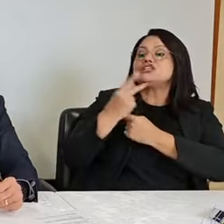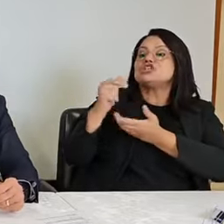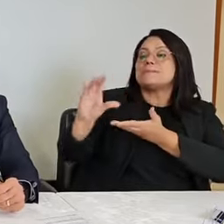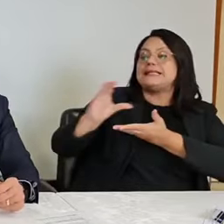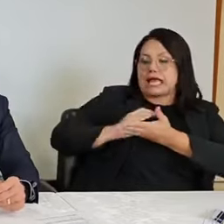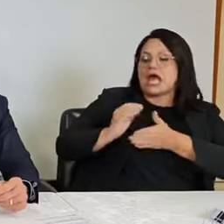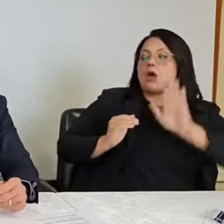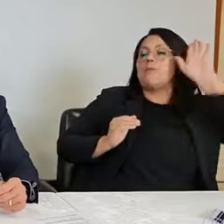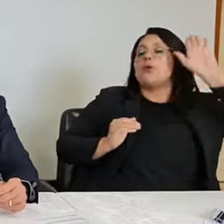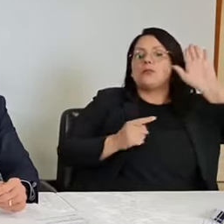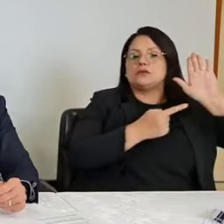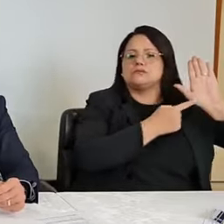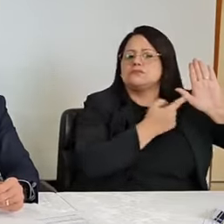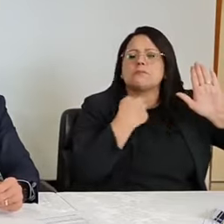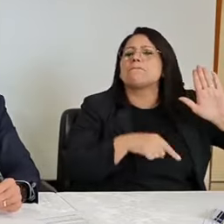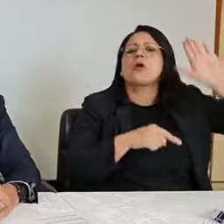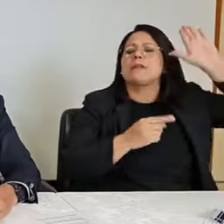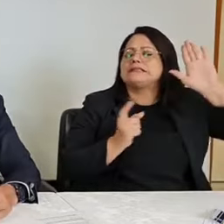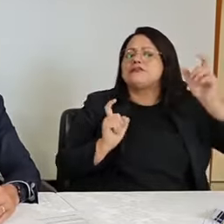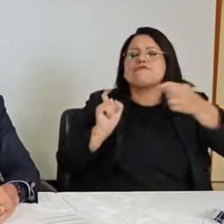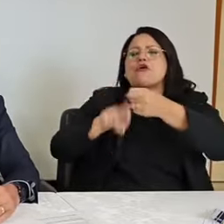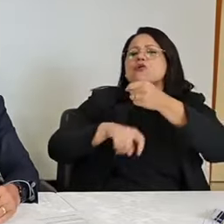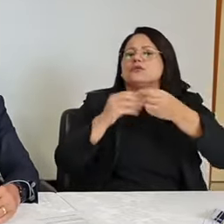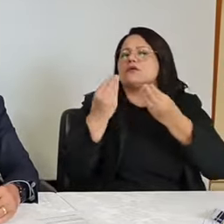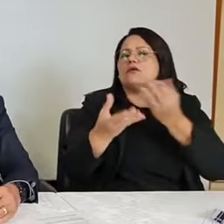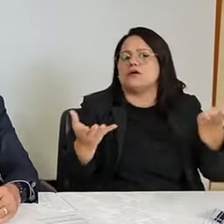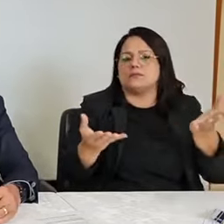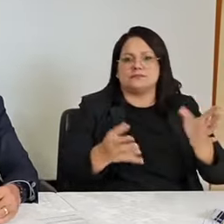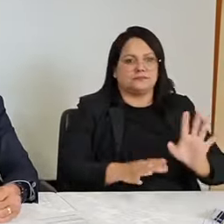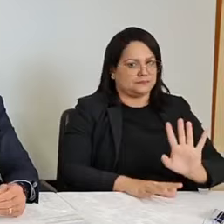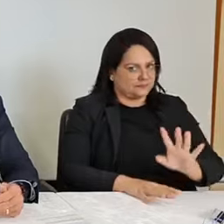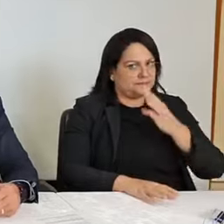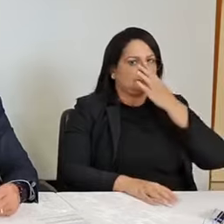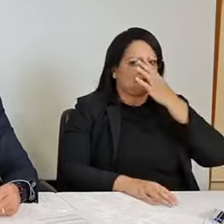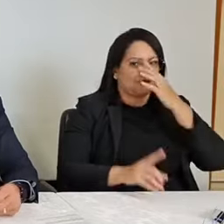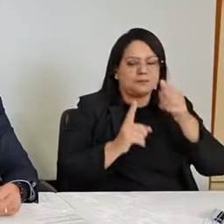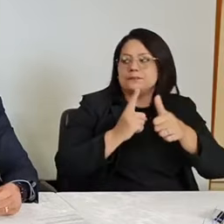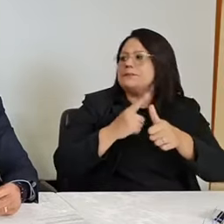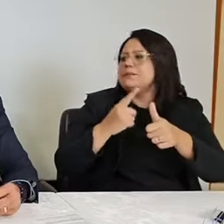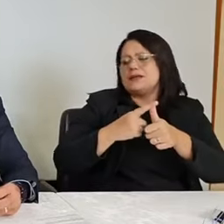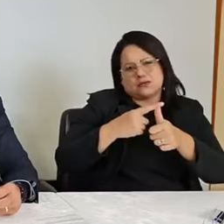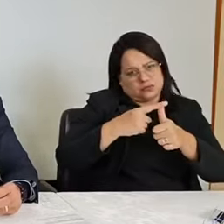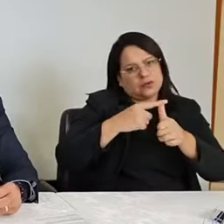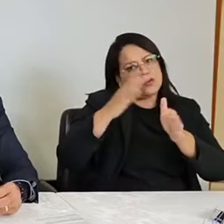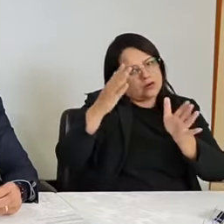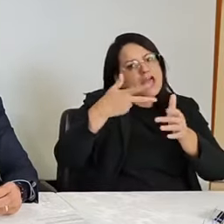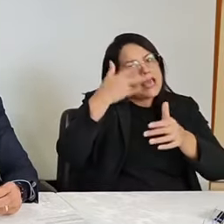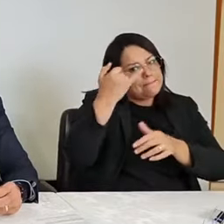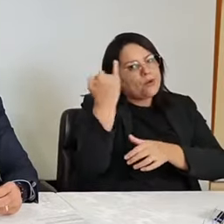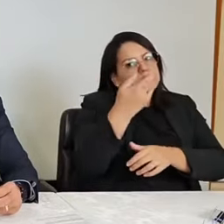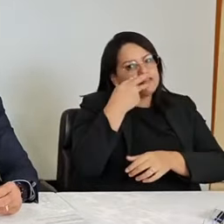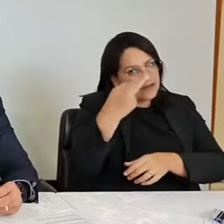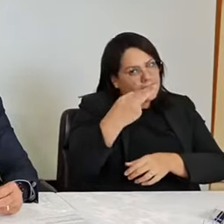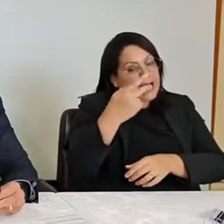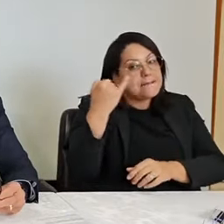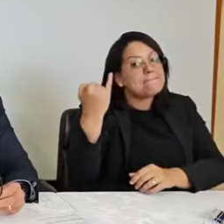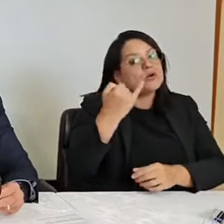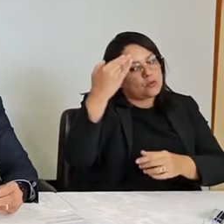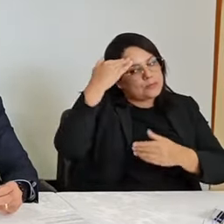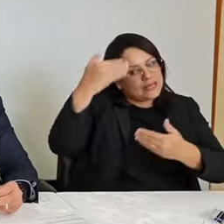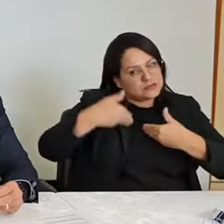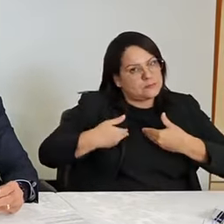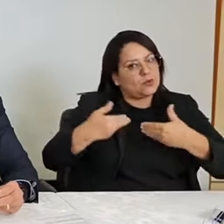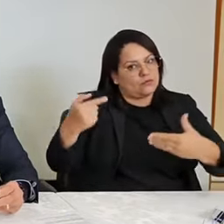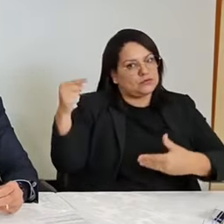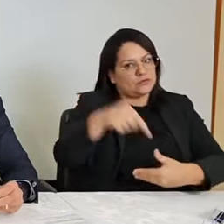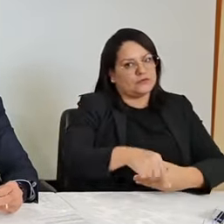Bom, primeiro, presidente, é importante a gente falar isso, e obrigado pelo convite, para que o Brasil não repita esse erro. E é